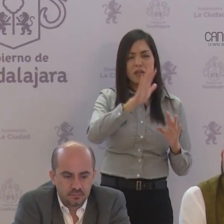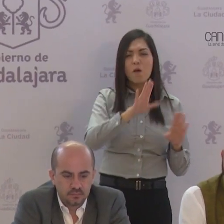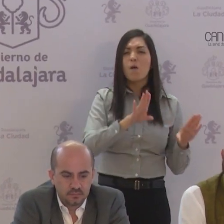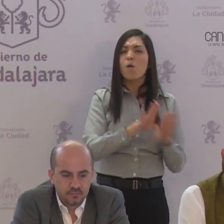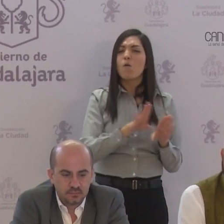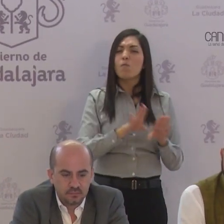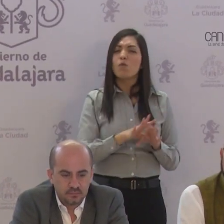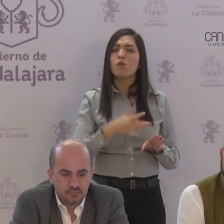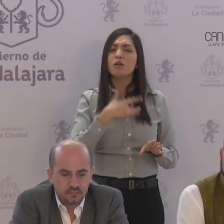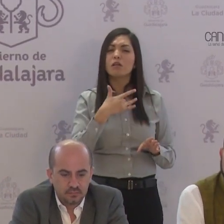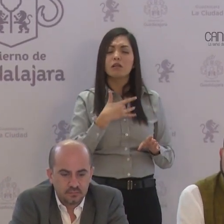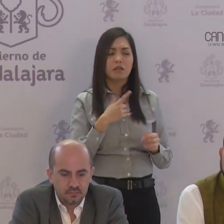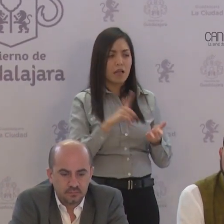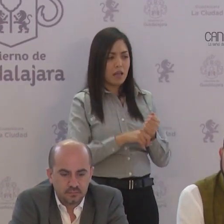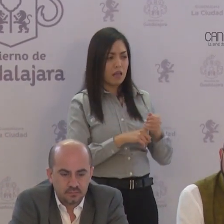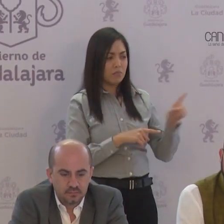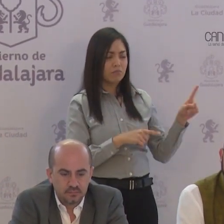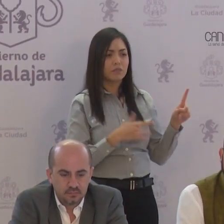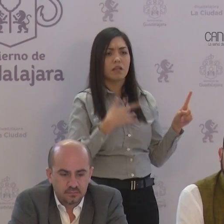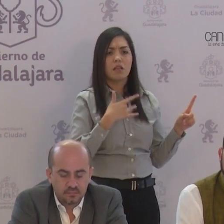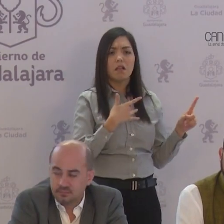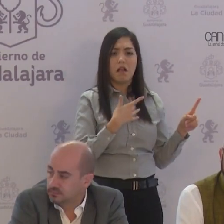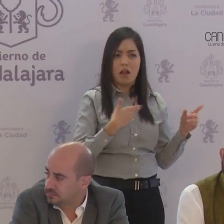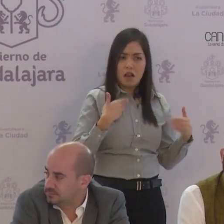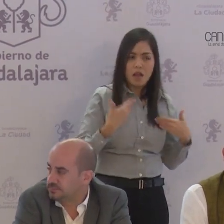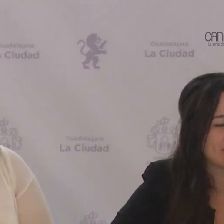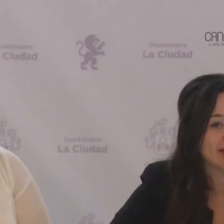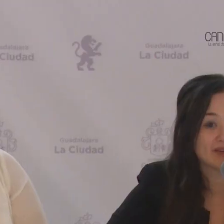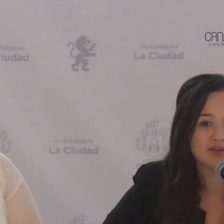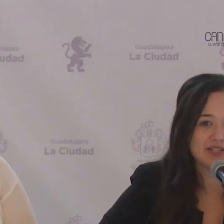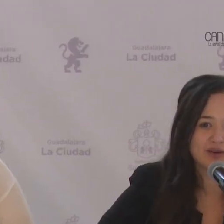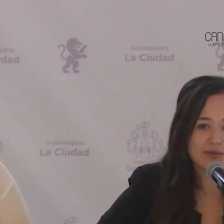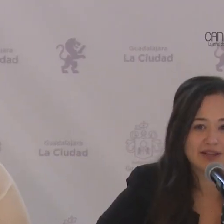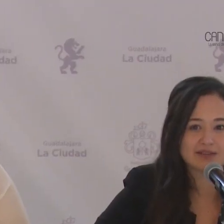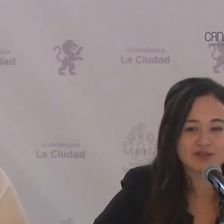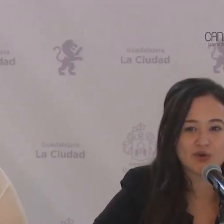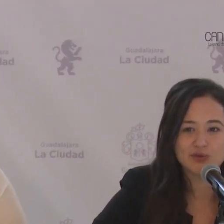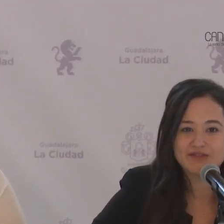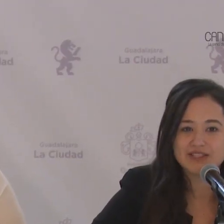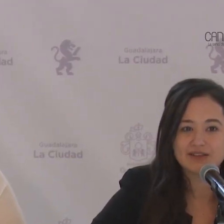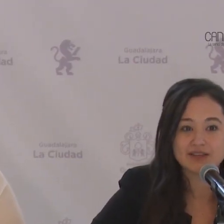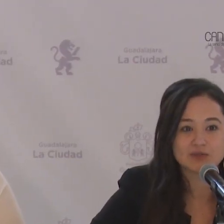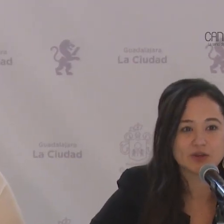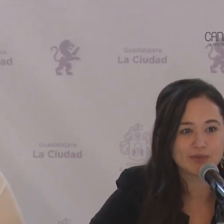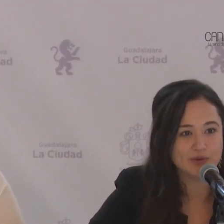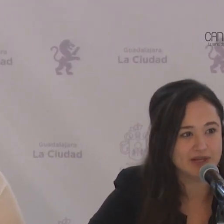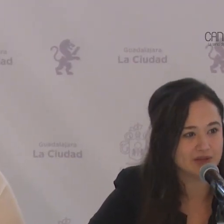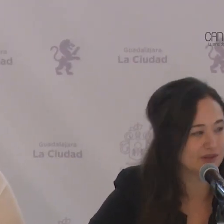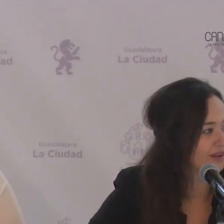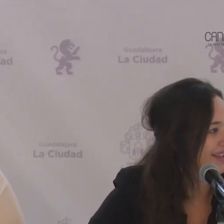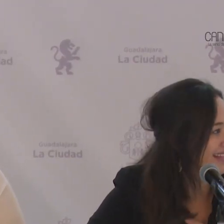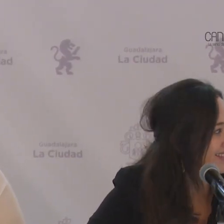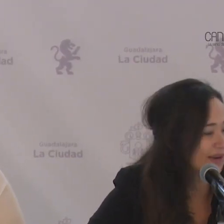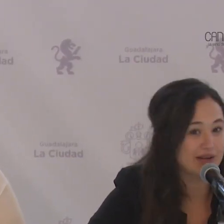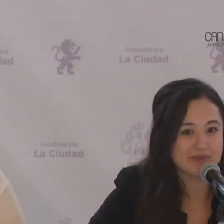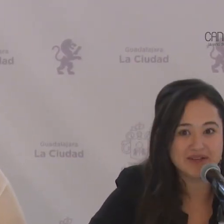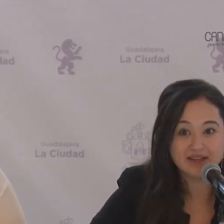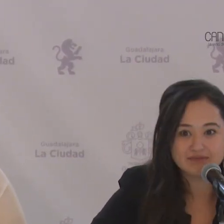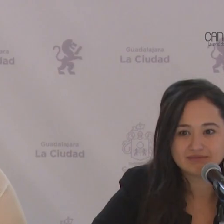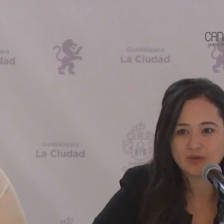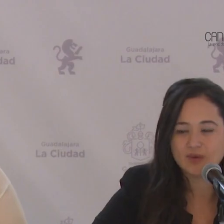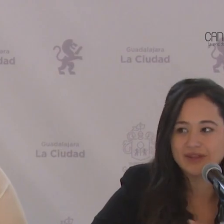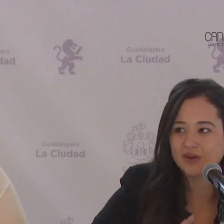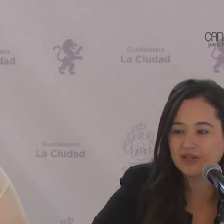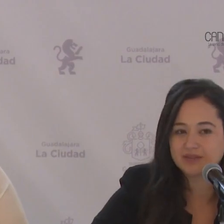no lo hacen por falta de seguridad en los modos de compartir las calles. Para tratar de resolver este asterisco en la decisión de usar o no la